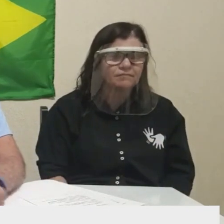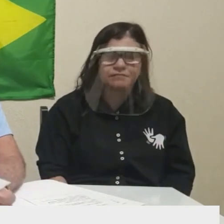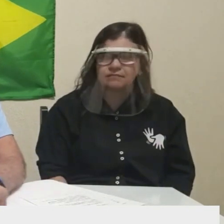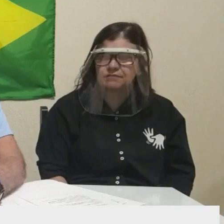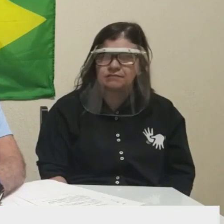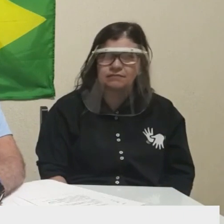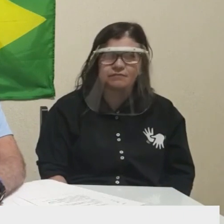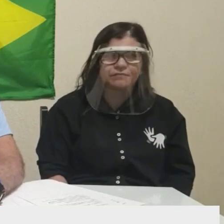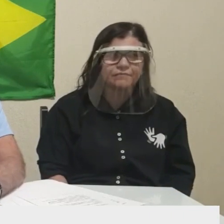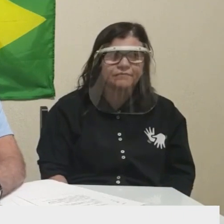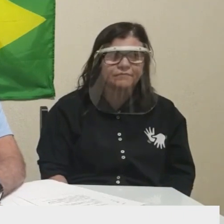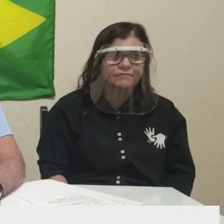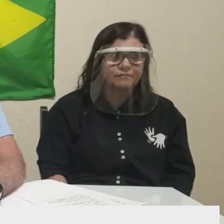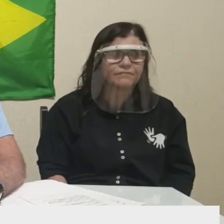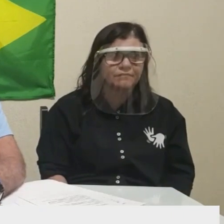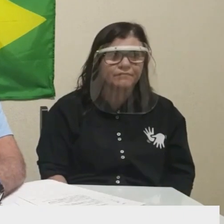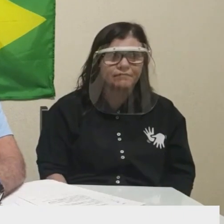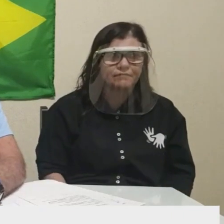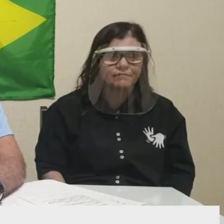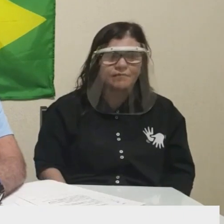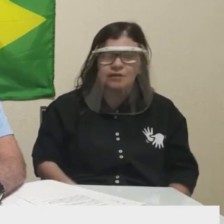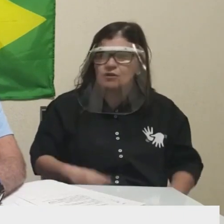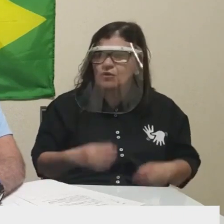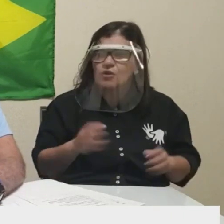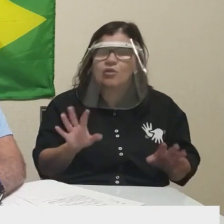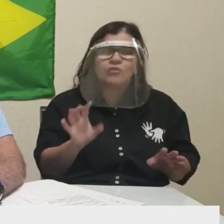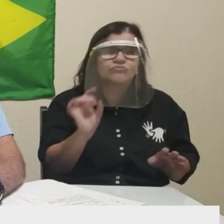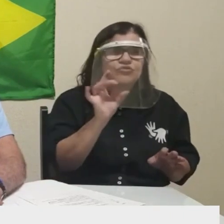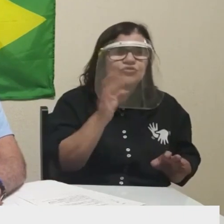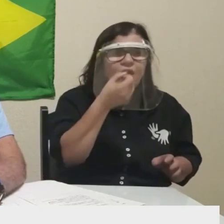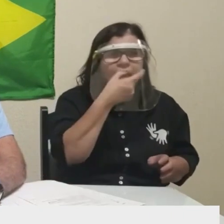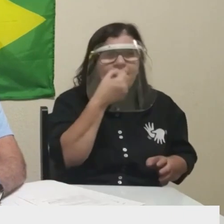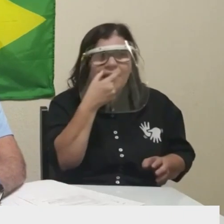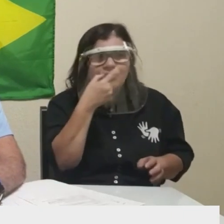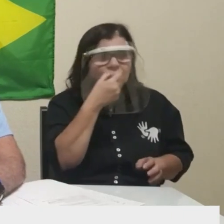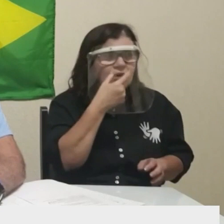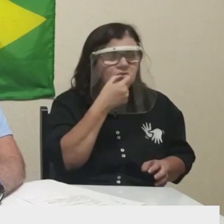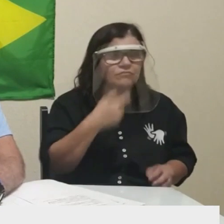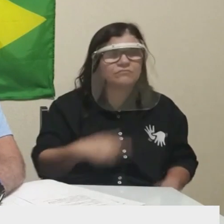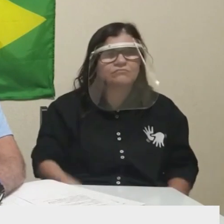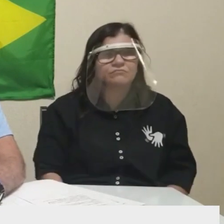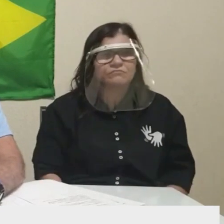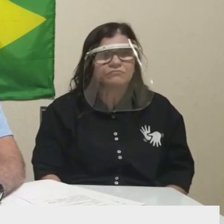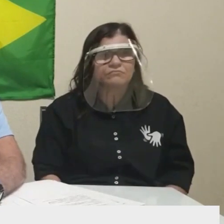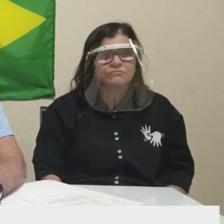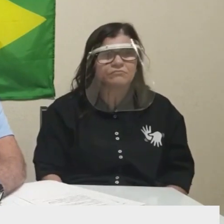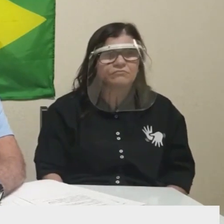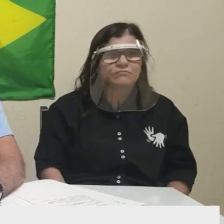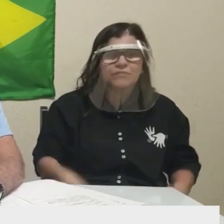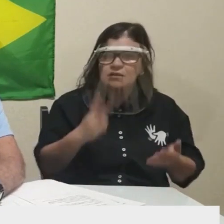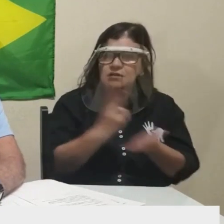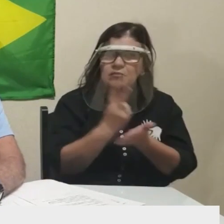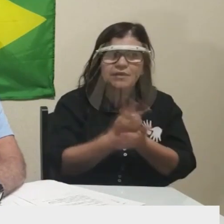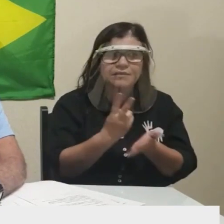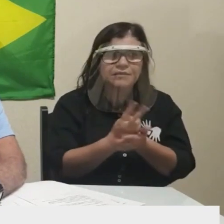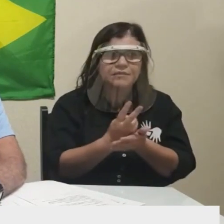Você pode morrer, só tem aquele tipo de remédio, né? Ou aquela possibilidade, toma. Ah, precisa de comprovação científica, em